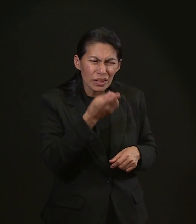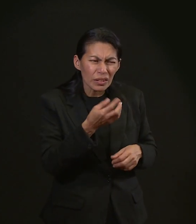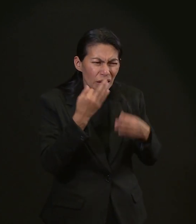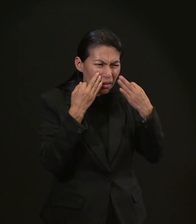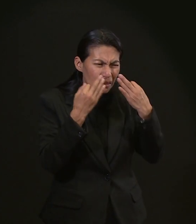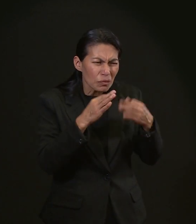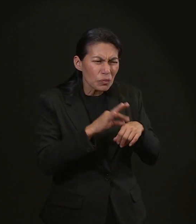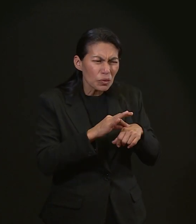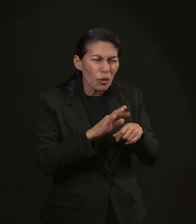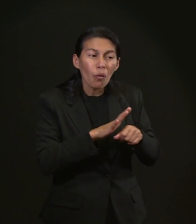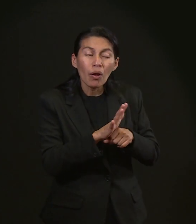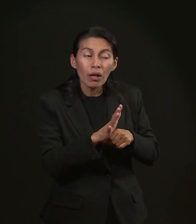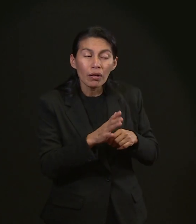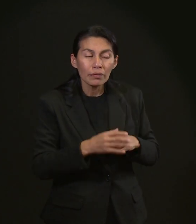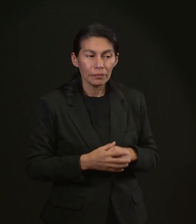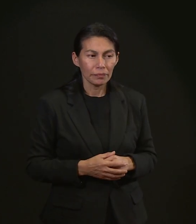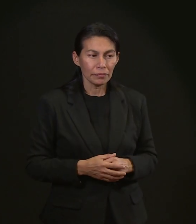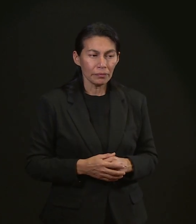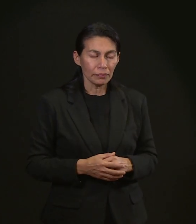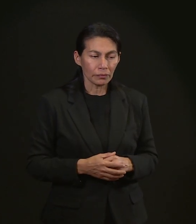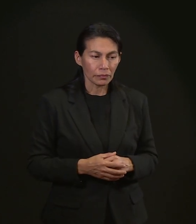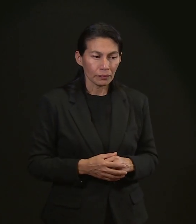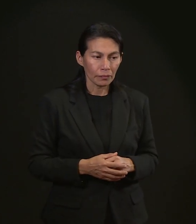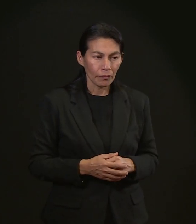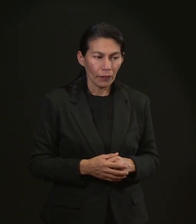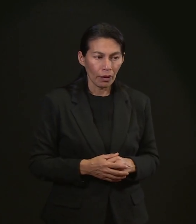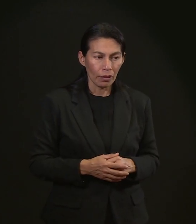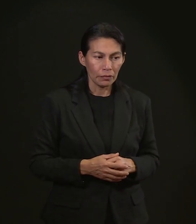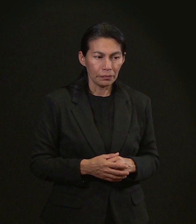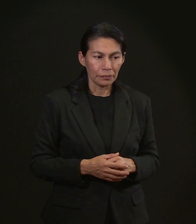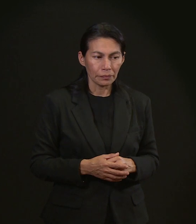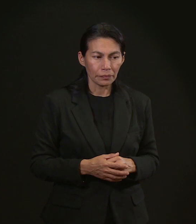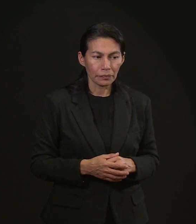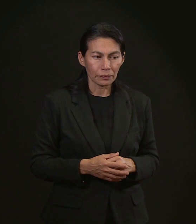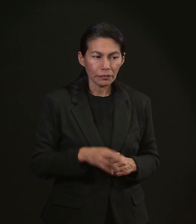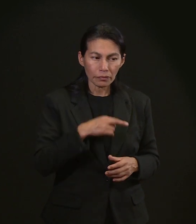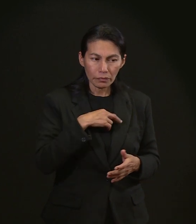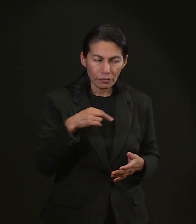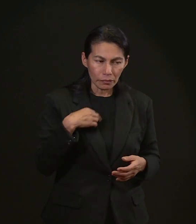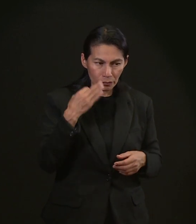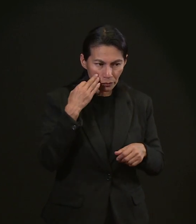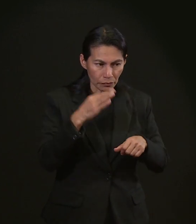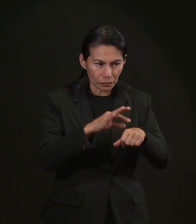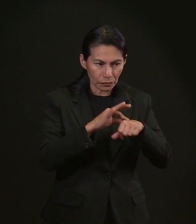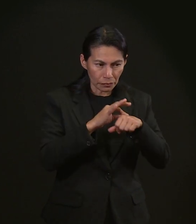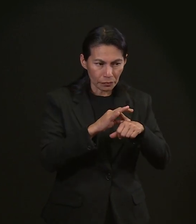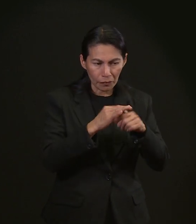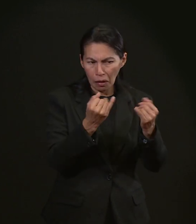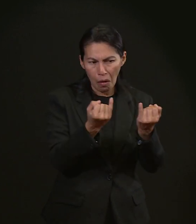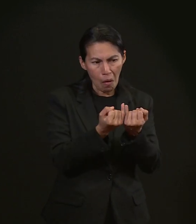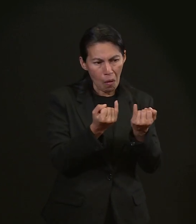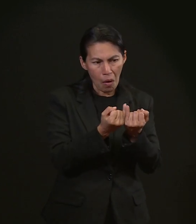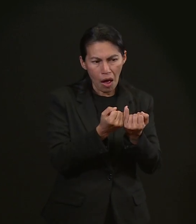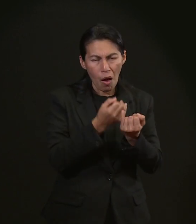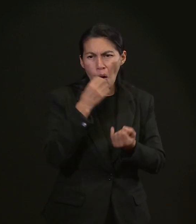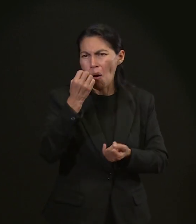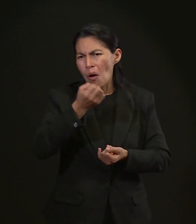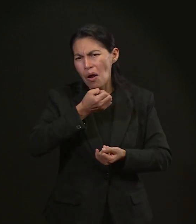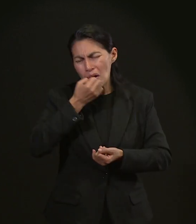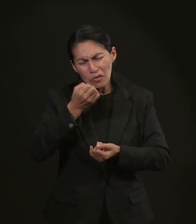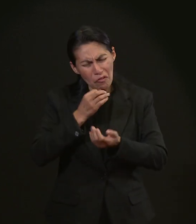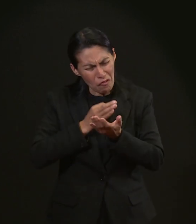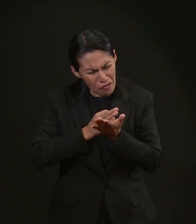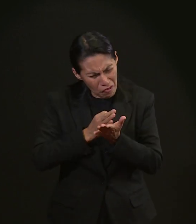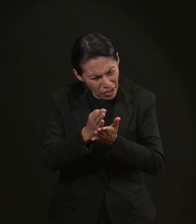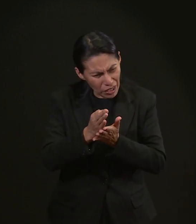pueden testificar acerca de su piel de este bueno que te queremos traer es que igual la oración nos